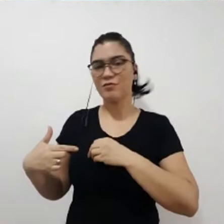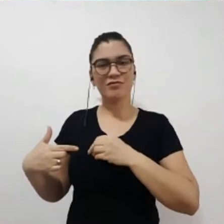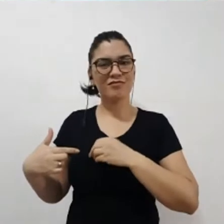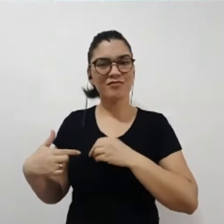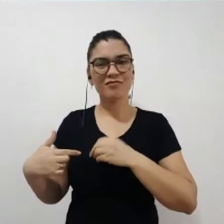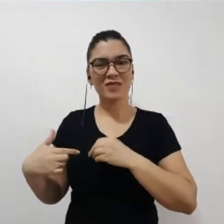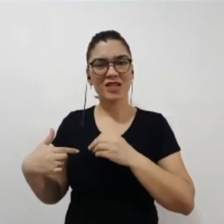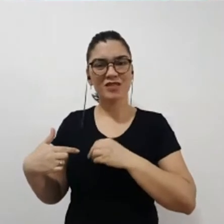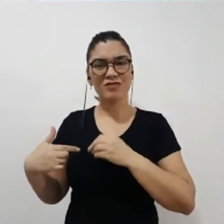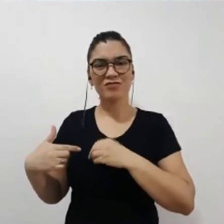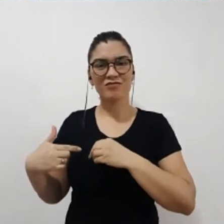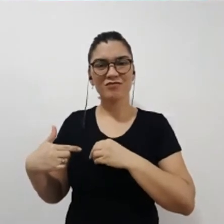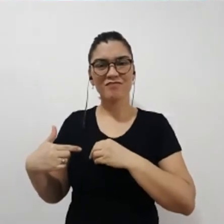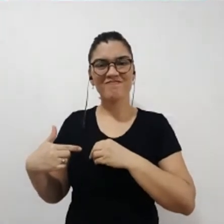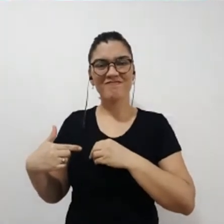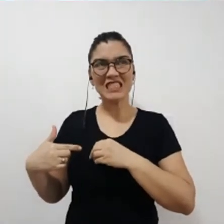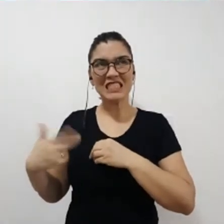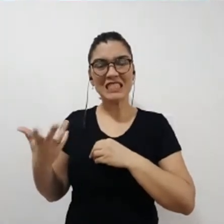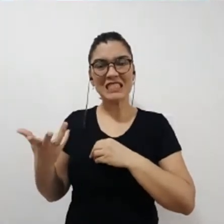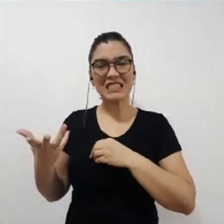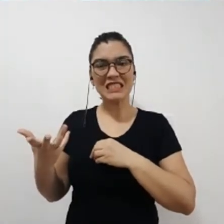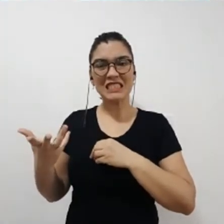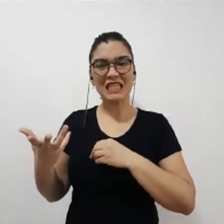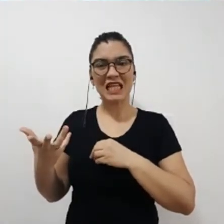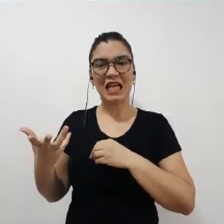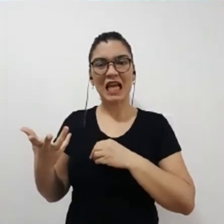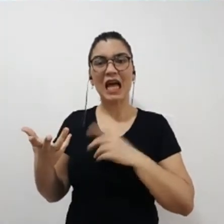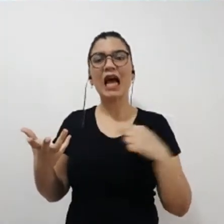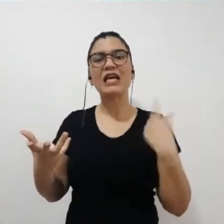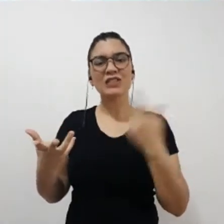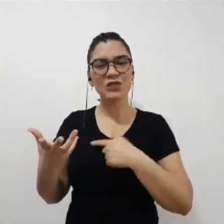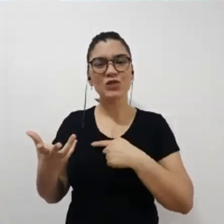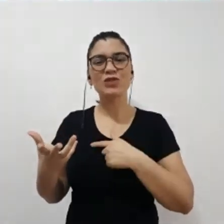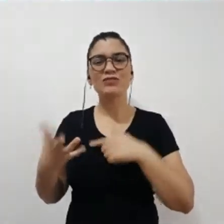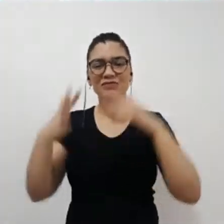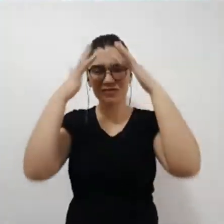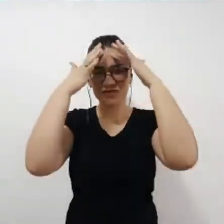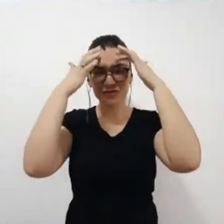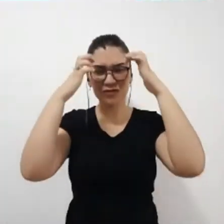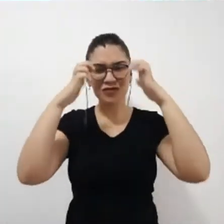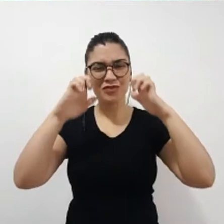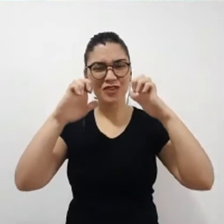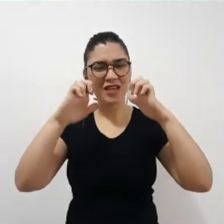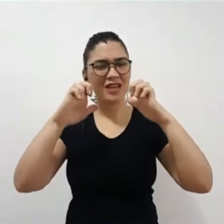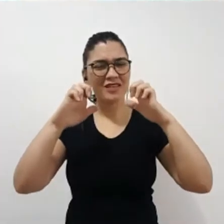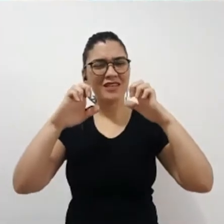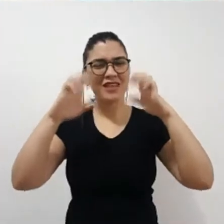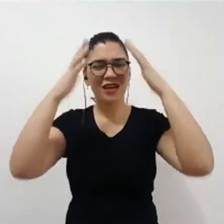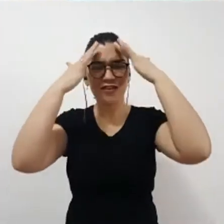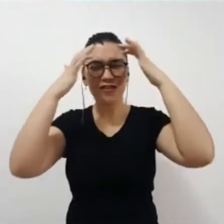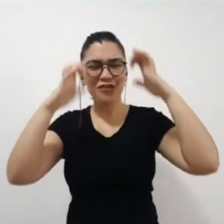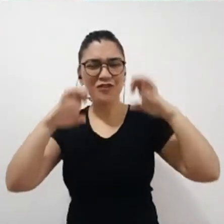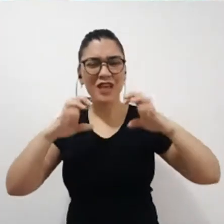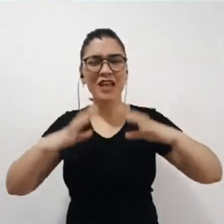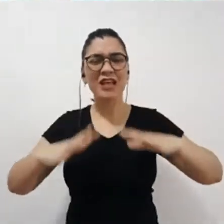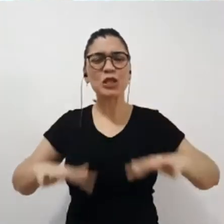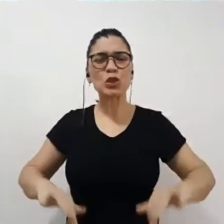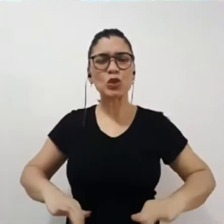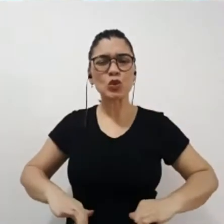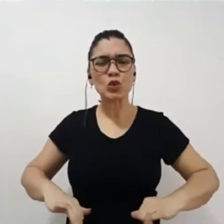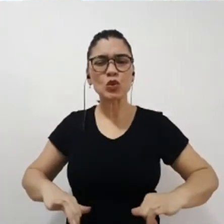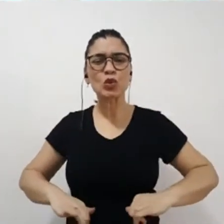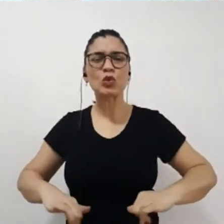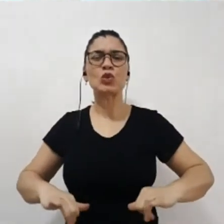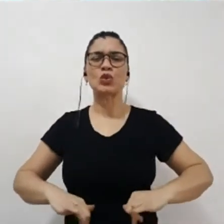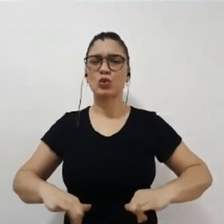nos faz plantar com lágrimas. Vivemos em um mundo pecaminoso. Temos pecado dentro